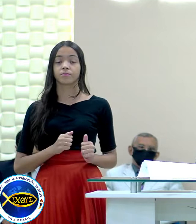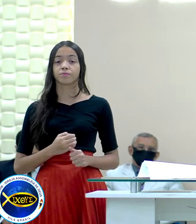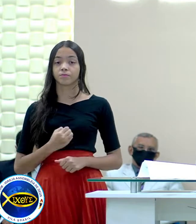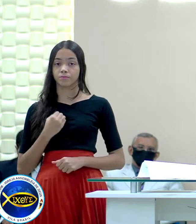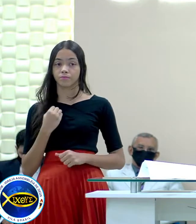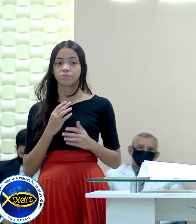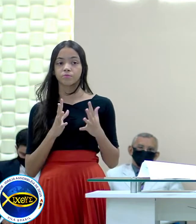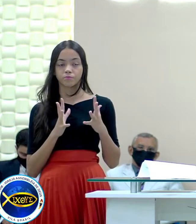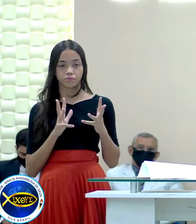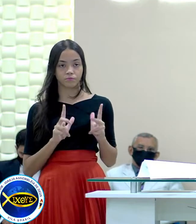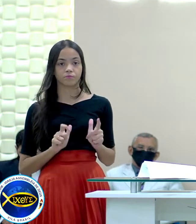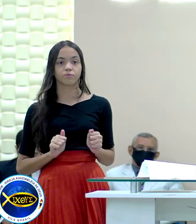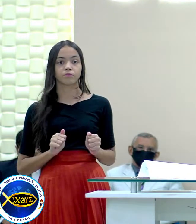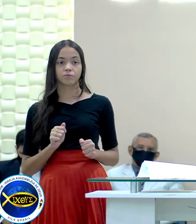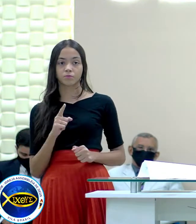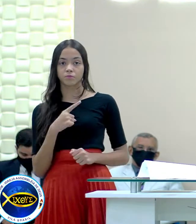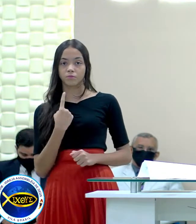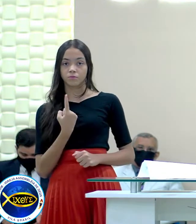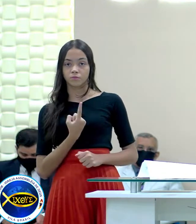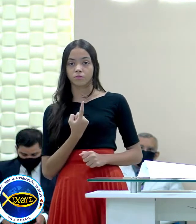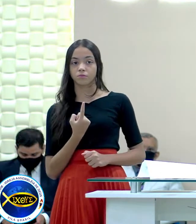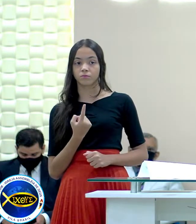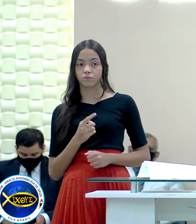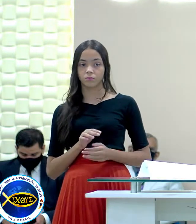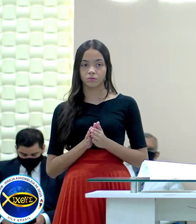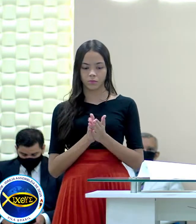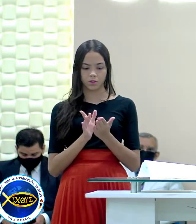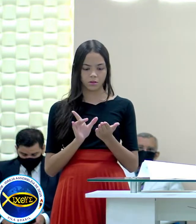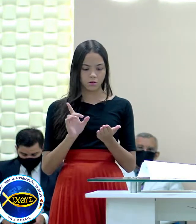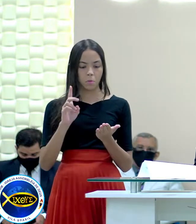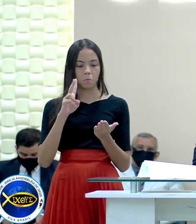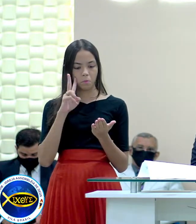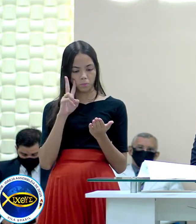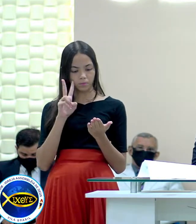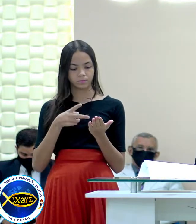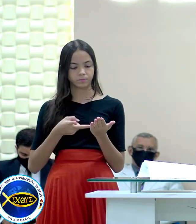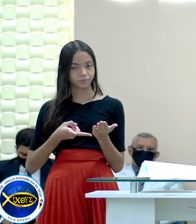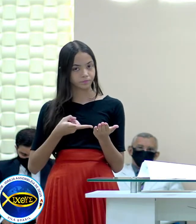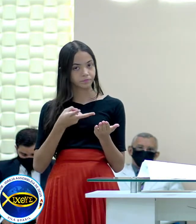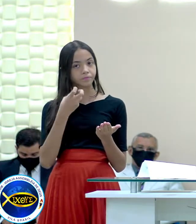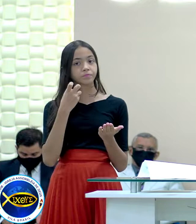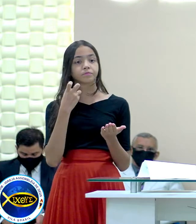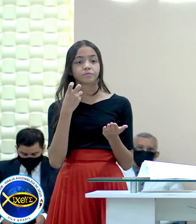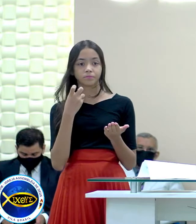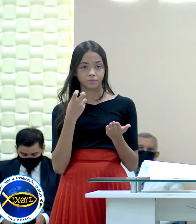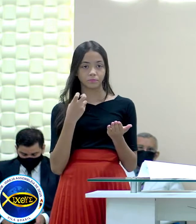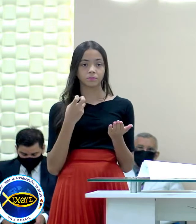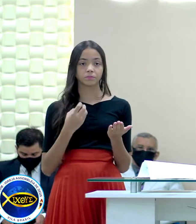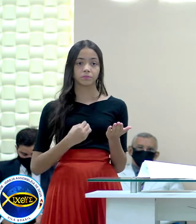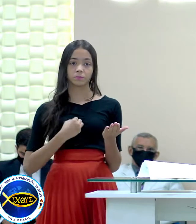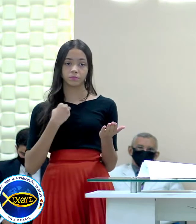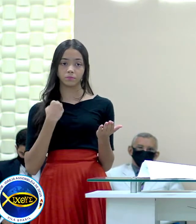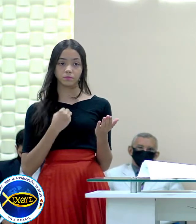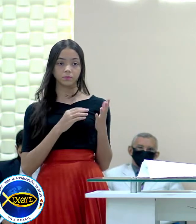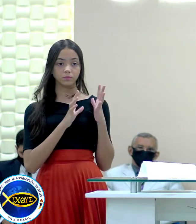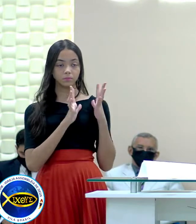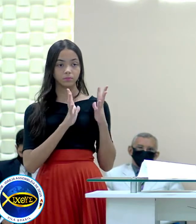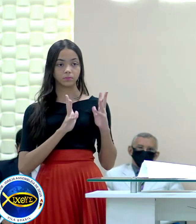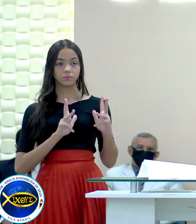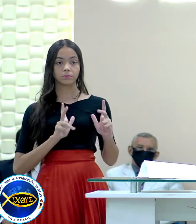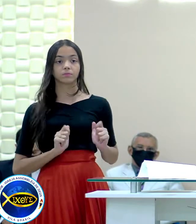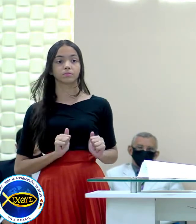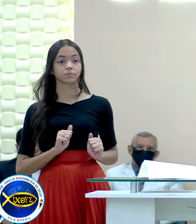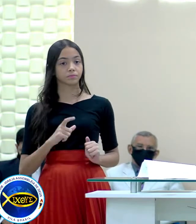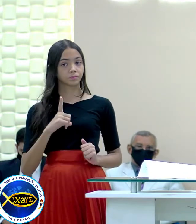santidade. E quando nós olhamos para a palavra do Senhor nosso Deus, nós vemos que viver em santidade, que manter